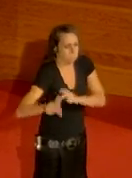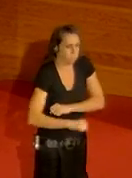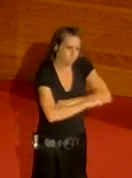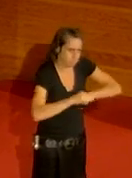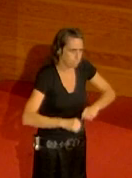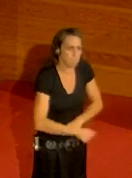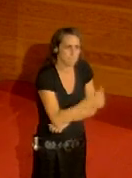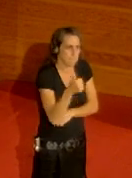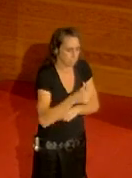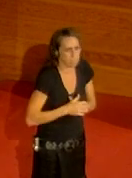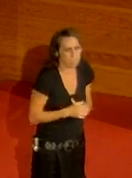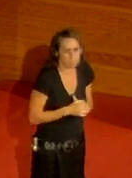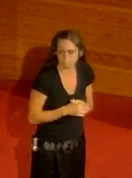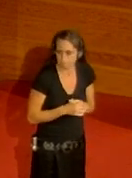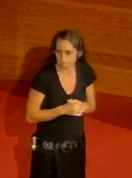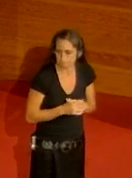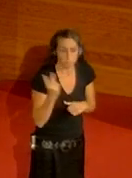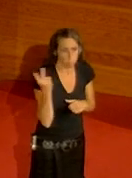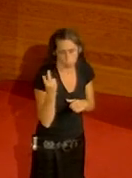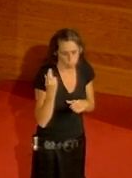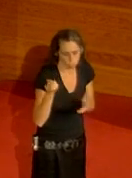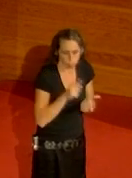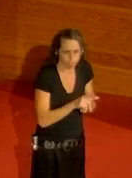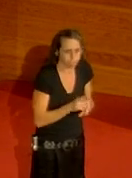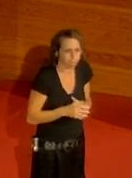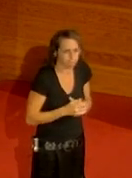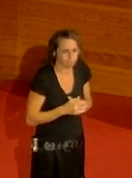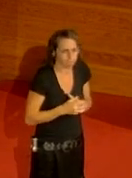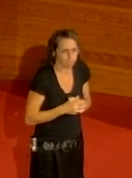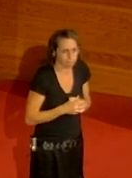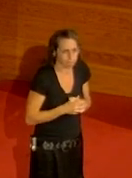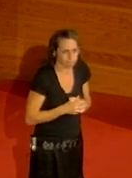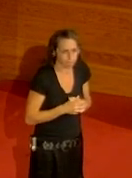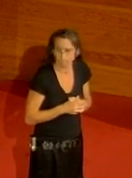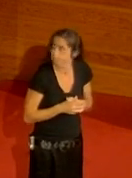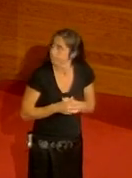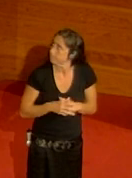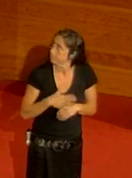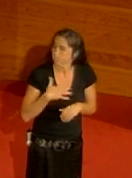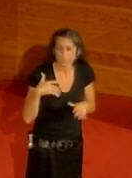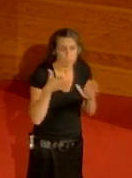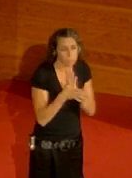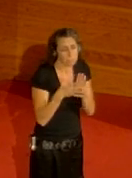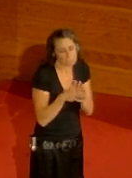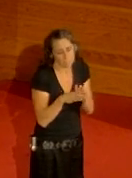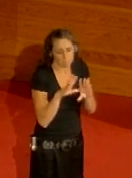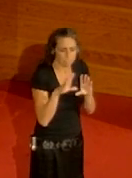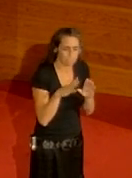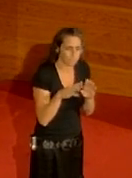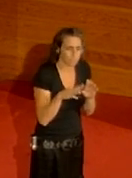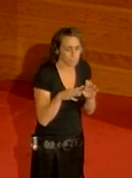bueno Estos son ellos dos también y me gustaría explicarles un poco por encima Aunque es un poco denso